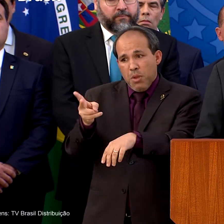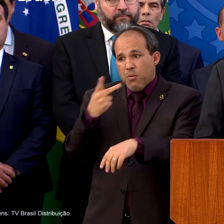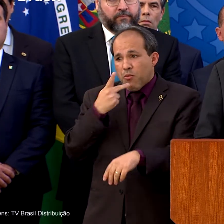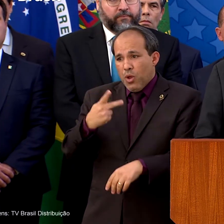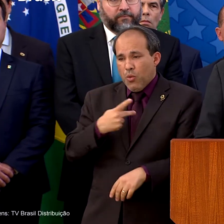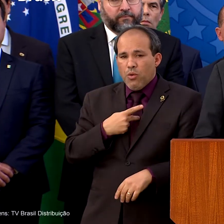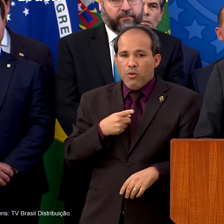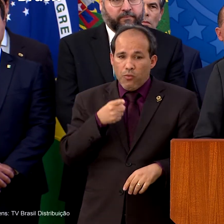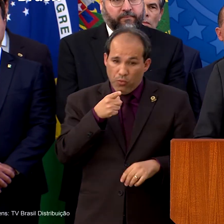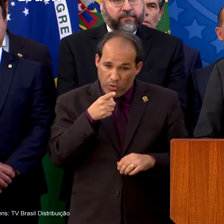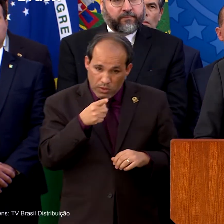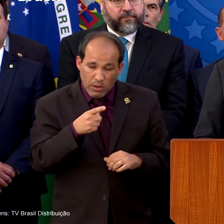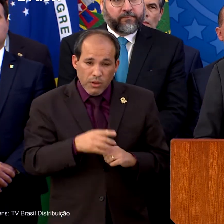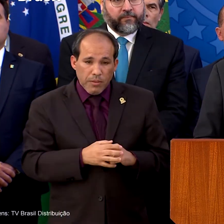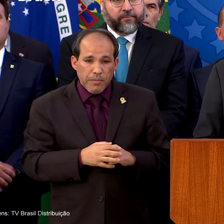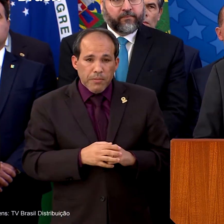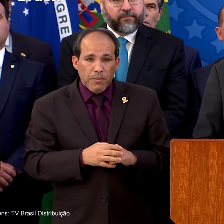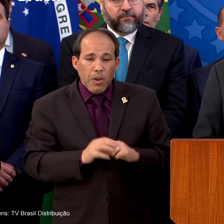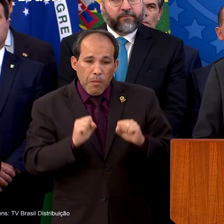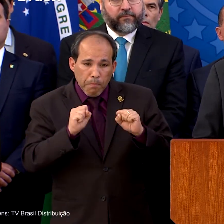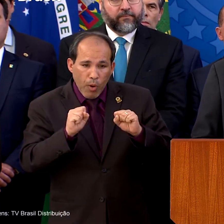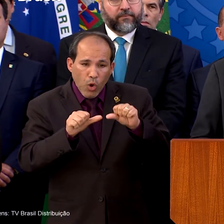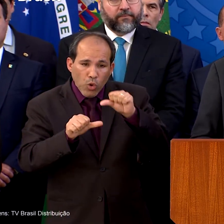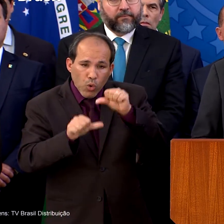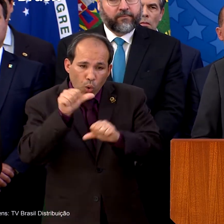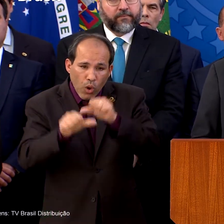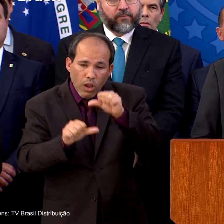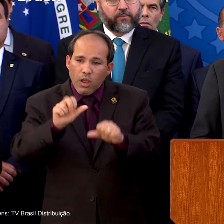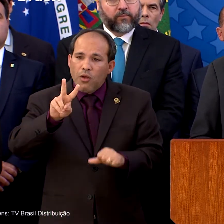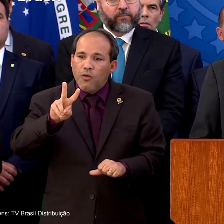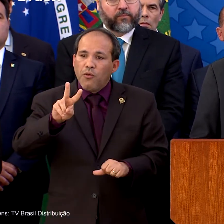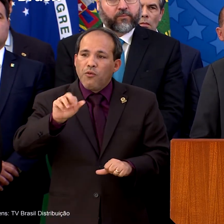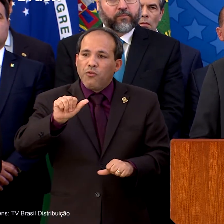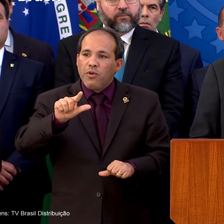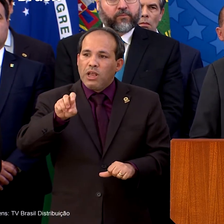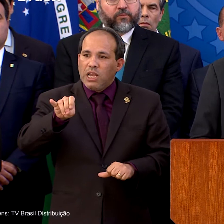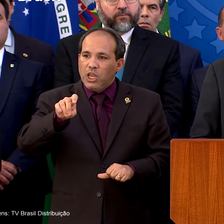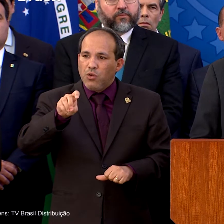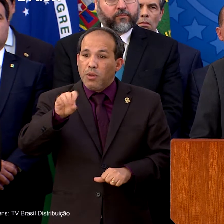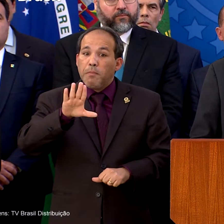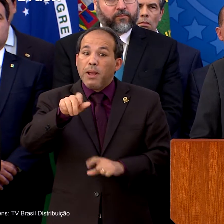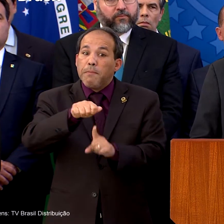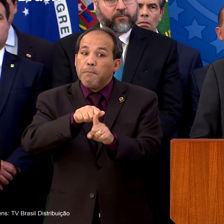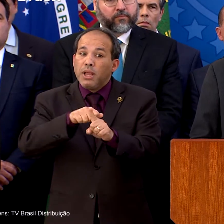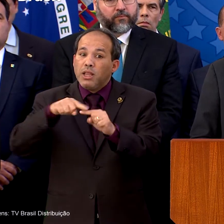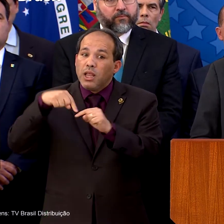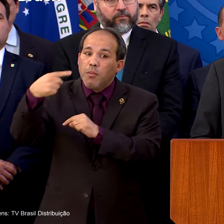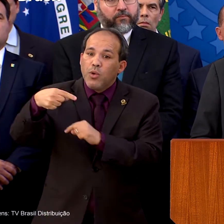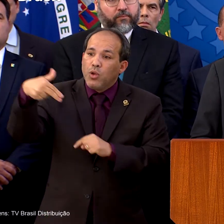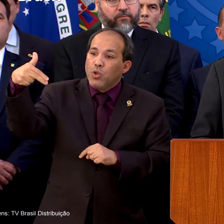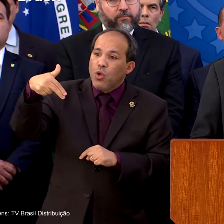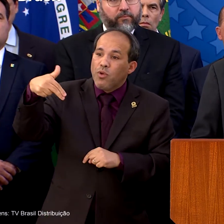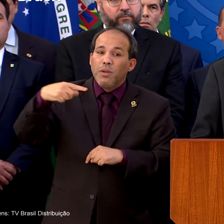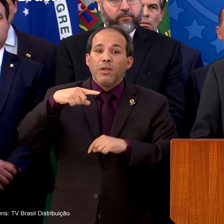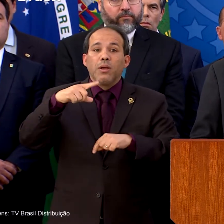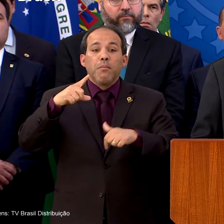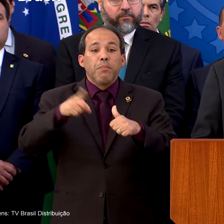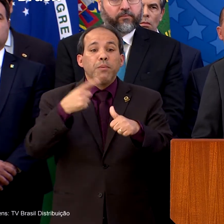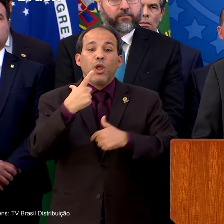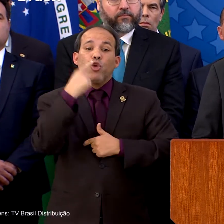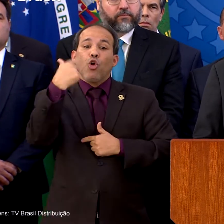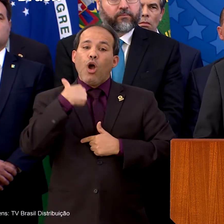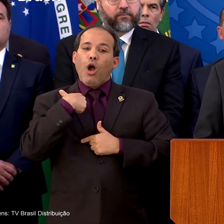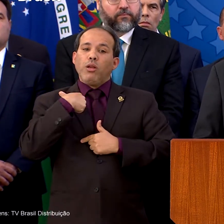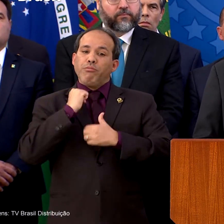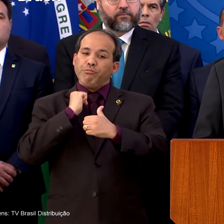você pode você pode trocar o vallejo sim mas em novembro depois que o senhor me indicar para o supremo